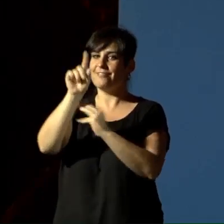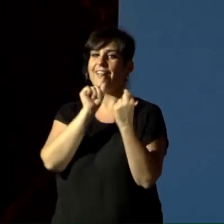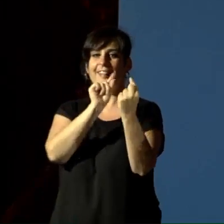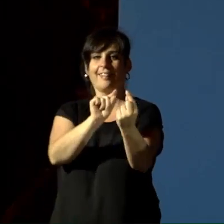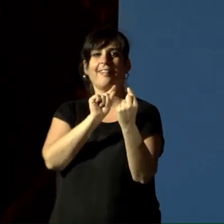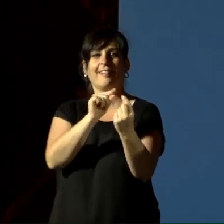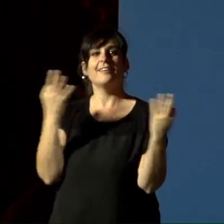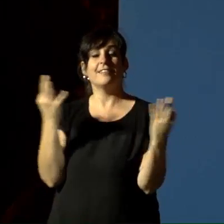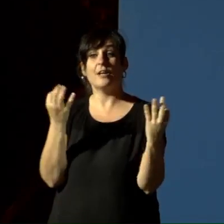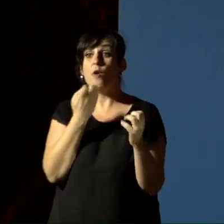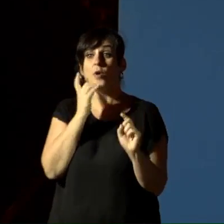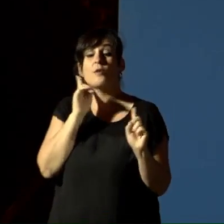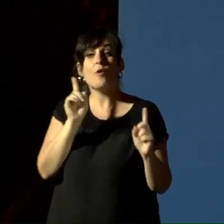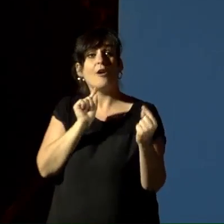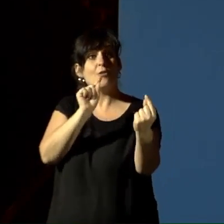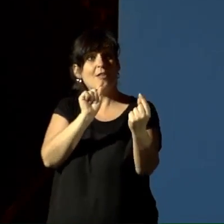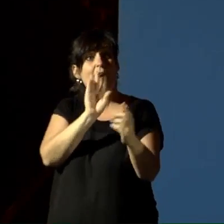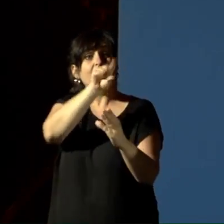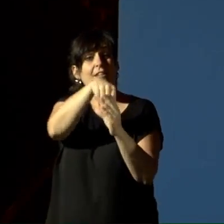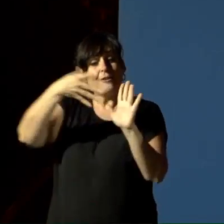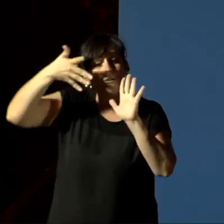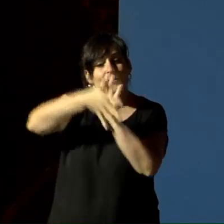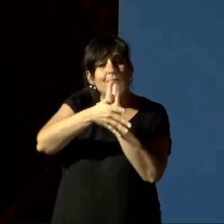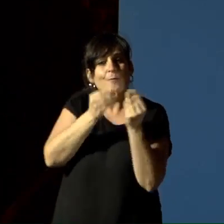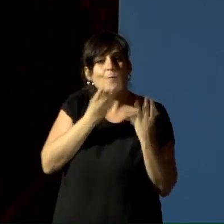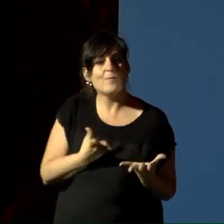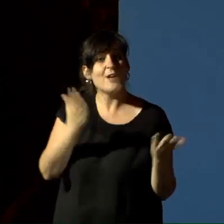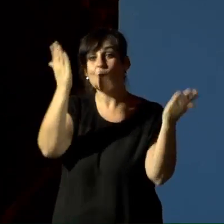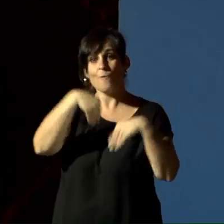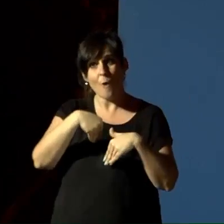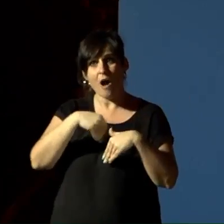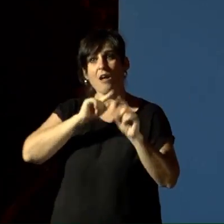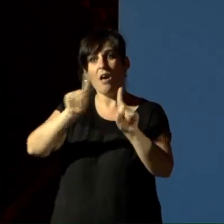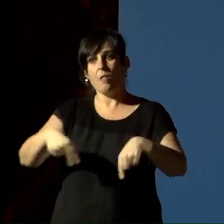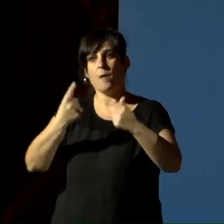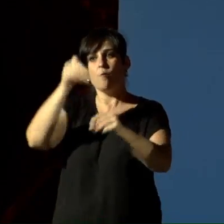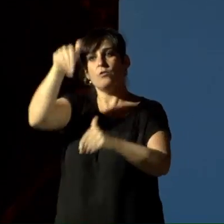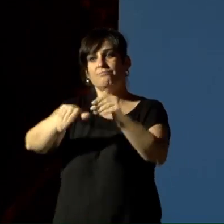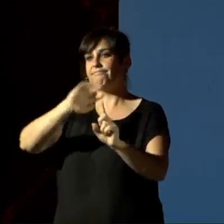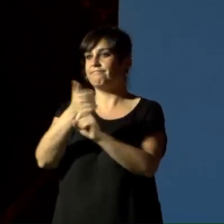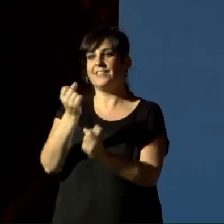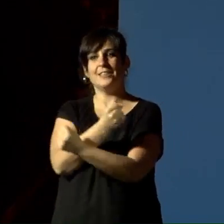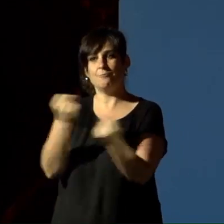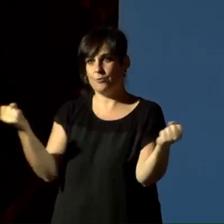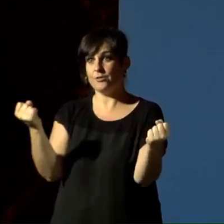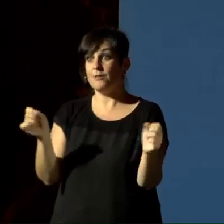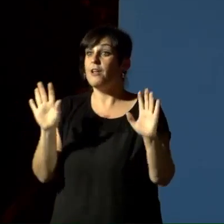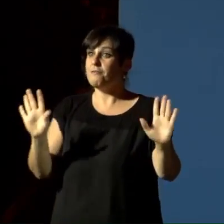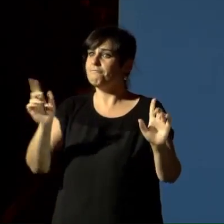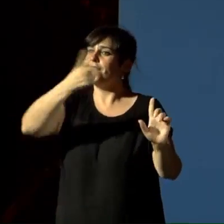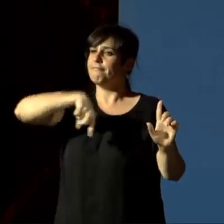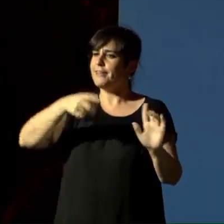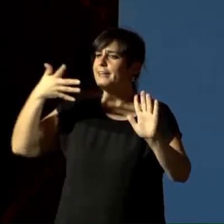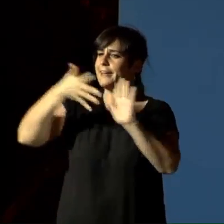Se non enchemos as tertulias de argumentos, non vamos ser capaces de encher as urnas de votos para o cambio. Pero como temos